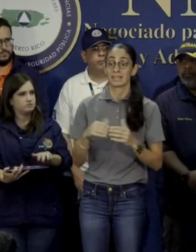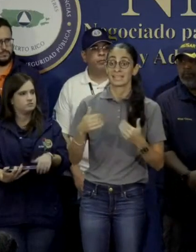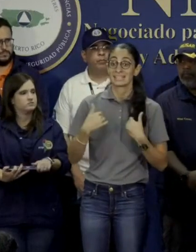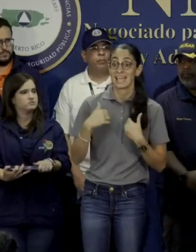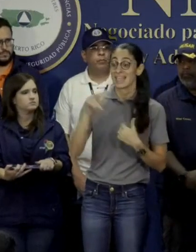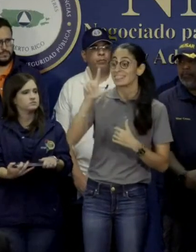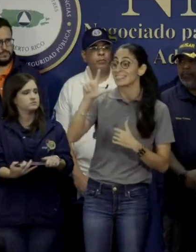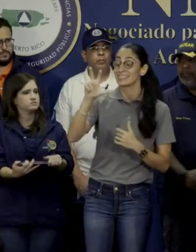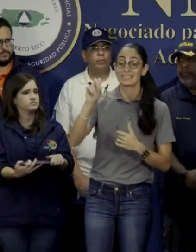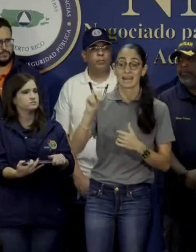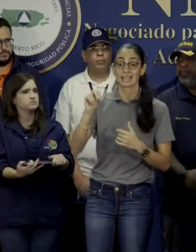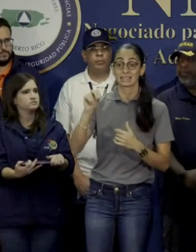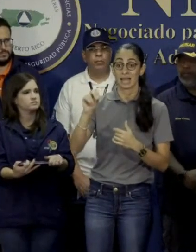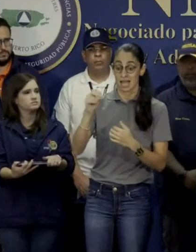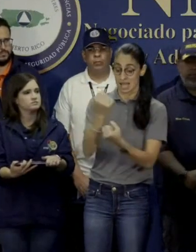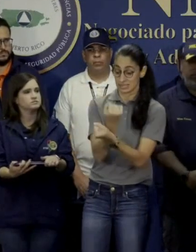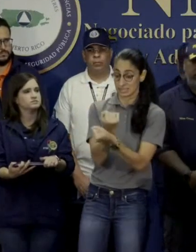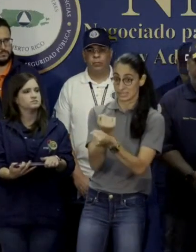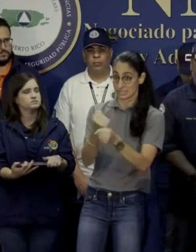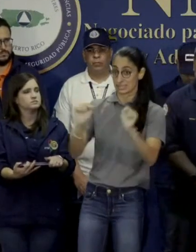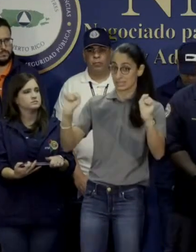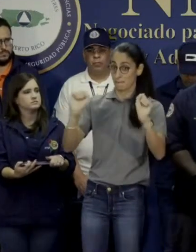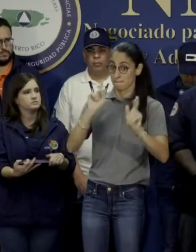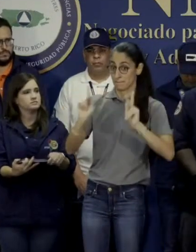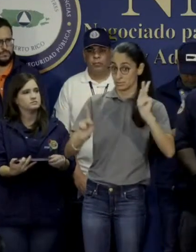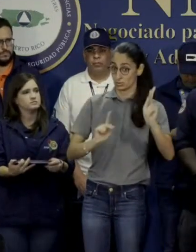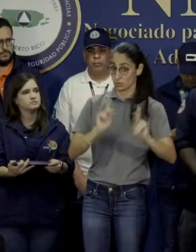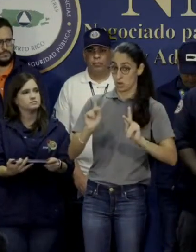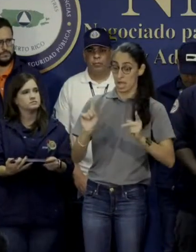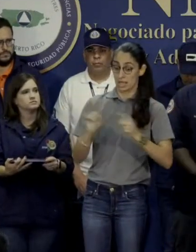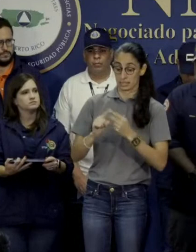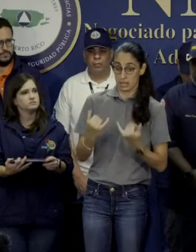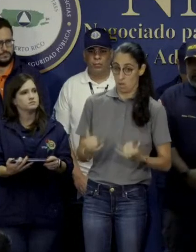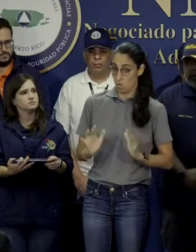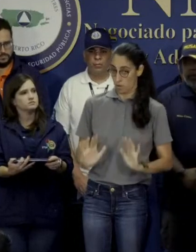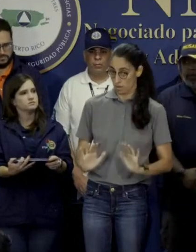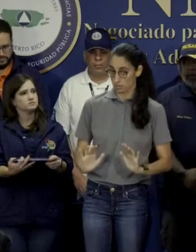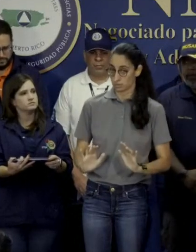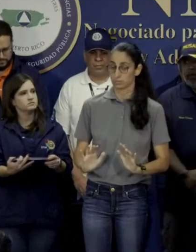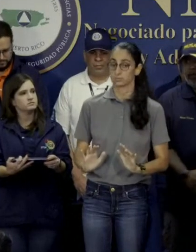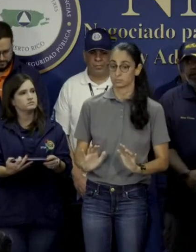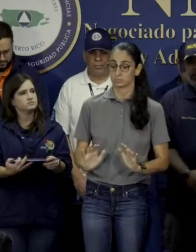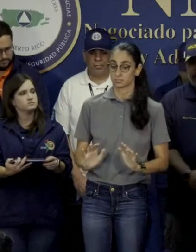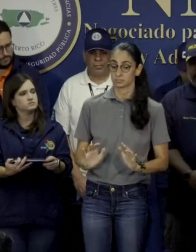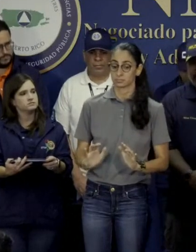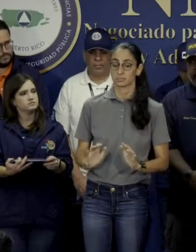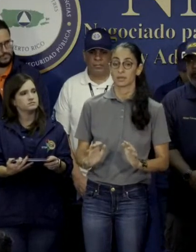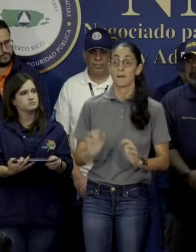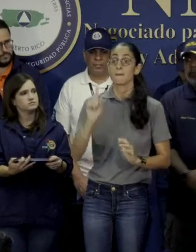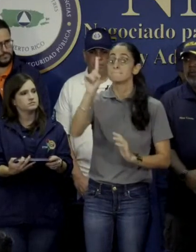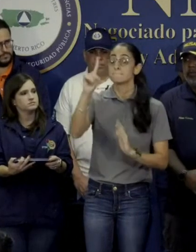30 rescates hasta este momento, es básicamente